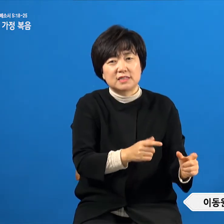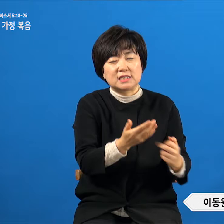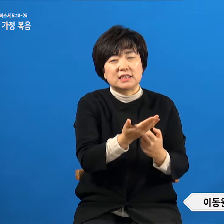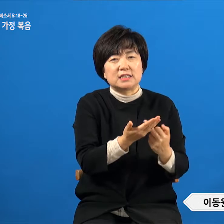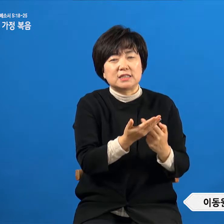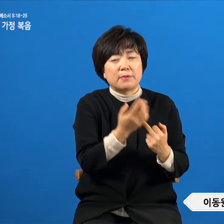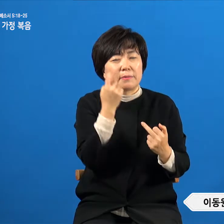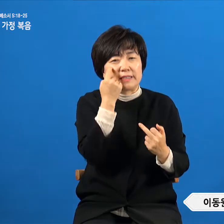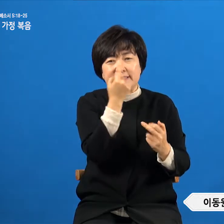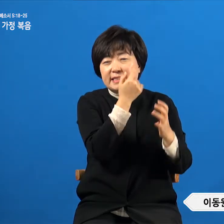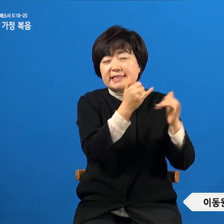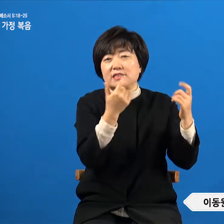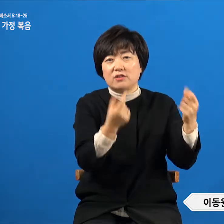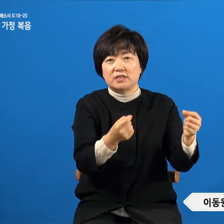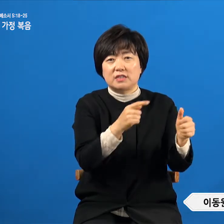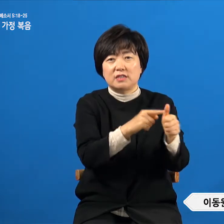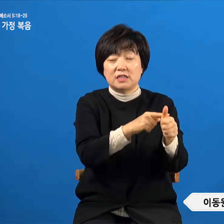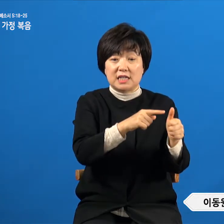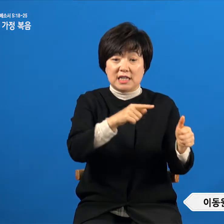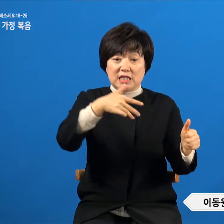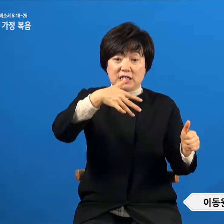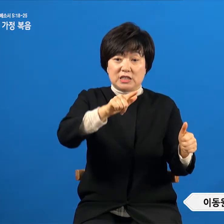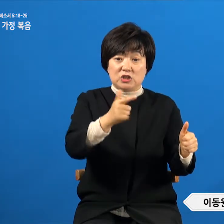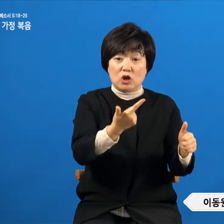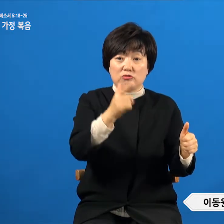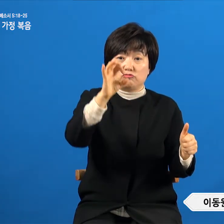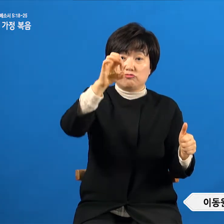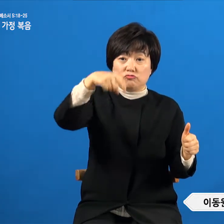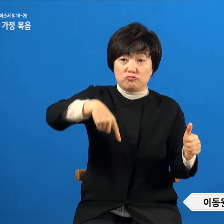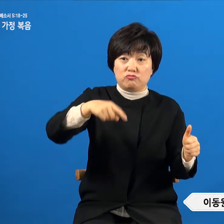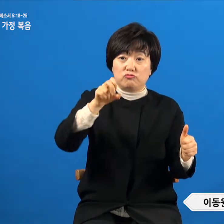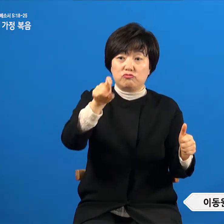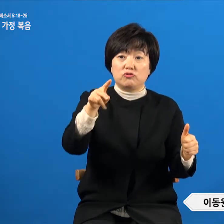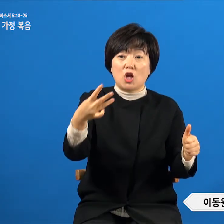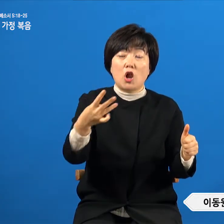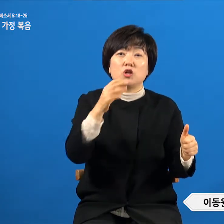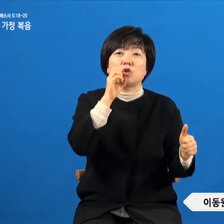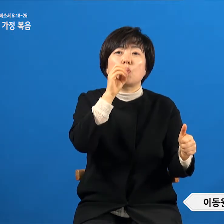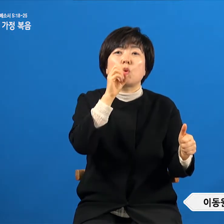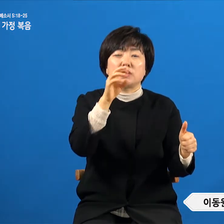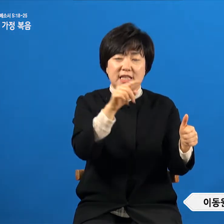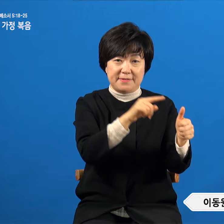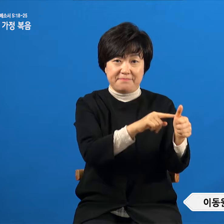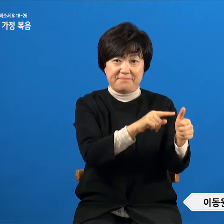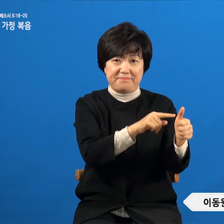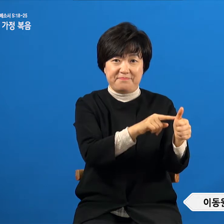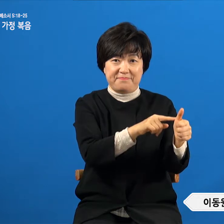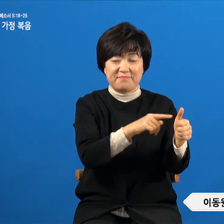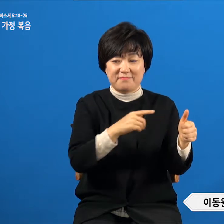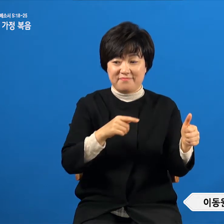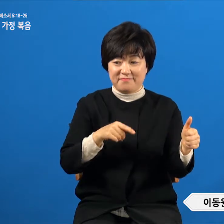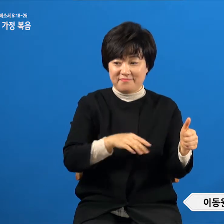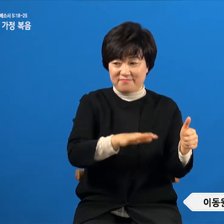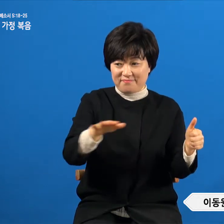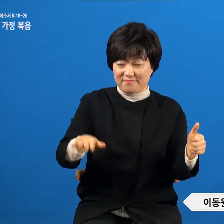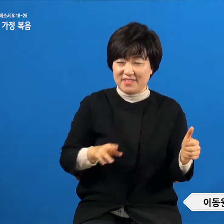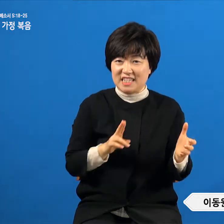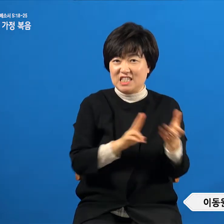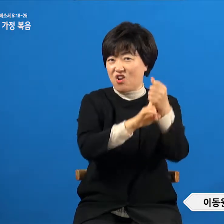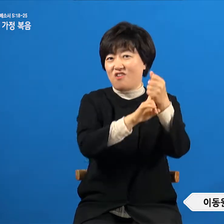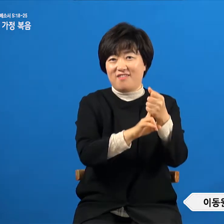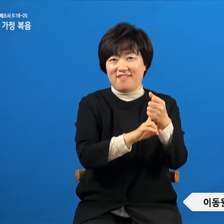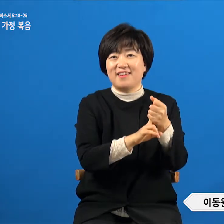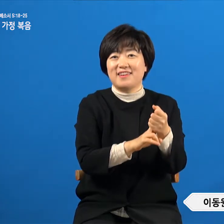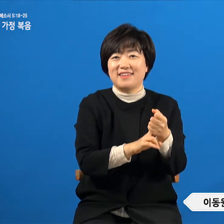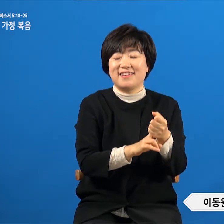섬의 증인이었던 한 분, 천우열 전도사님이라는 분이 소록도의 기적을 우리에게 소개하면서 얼마나